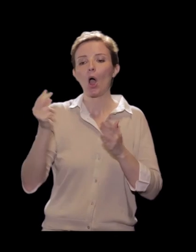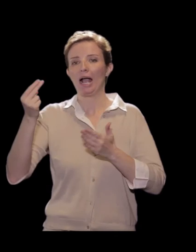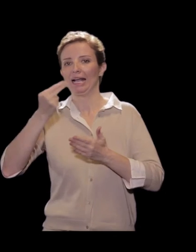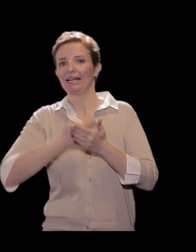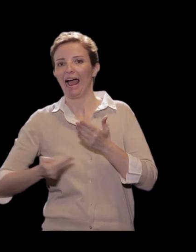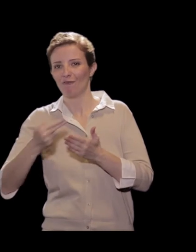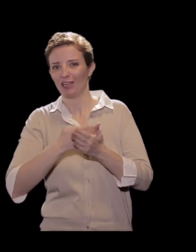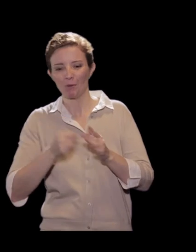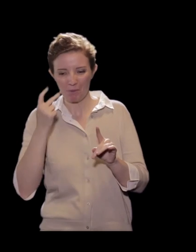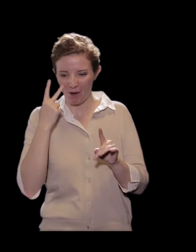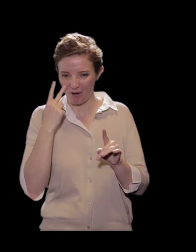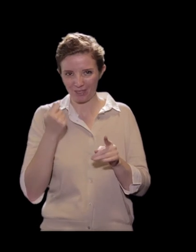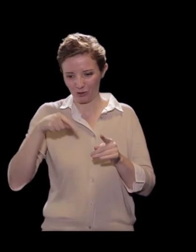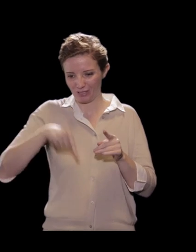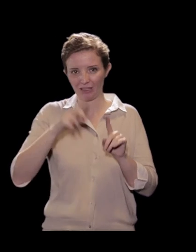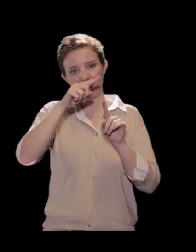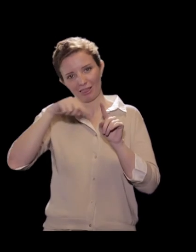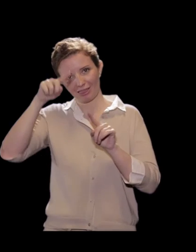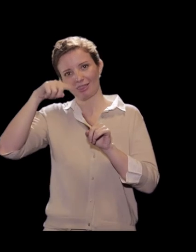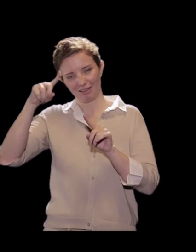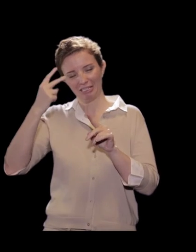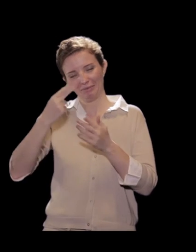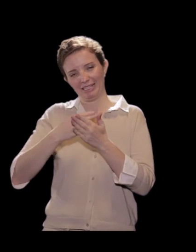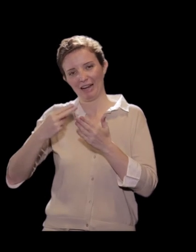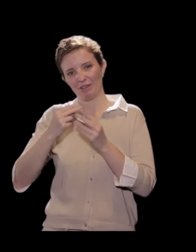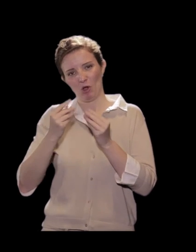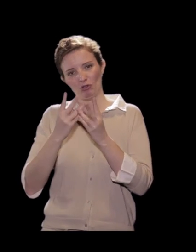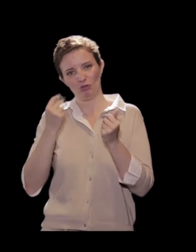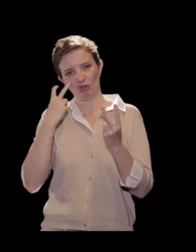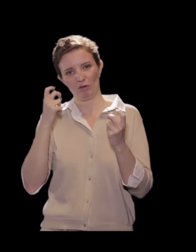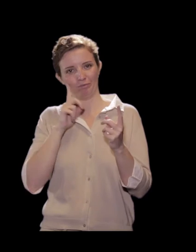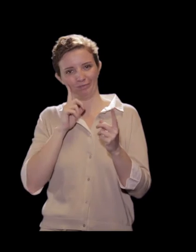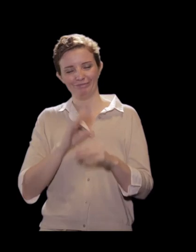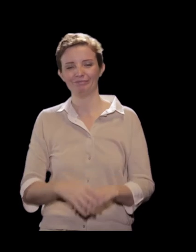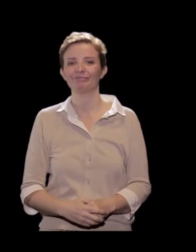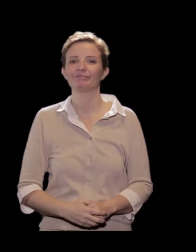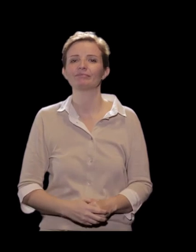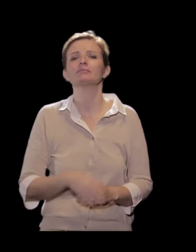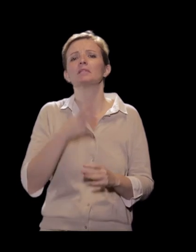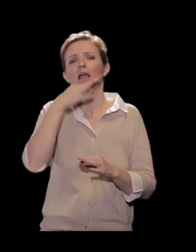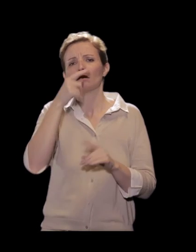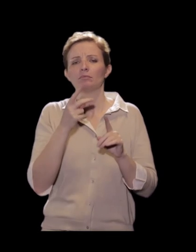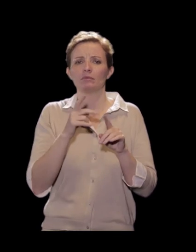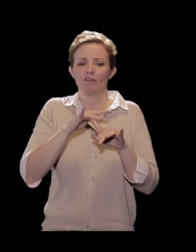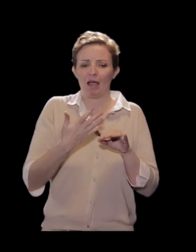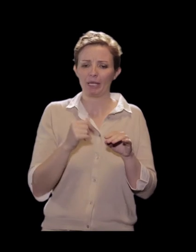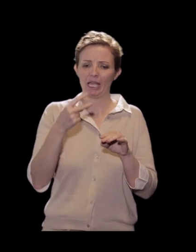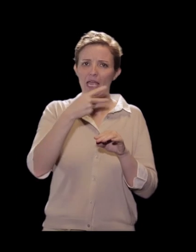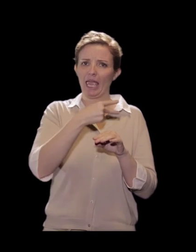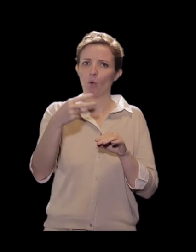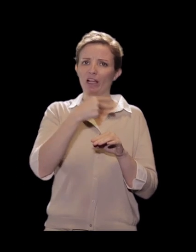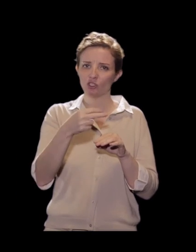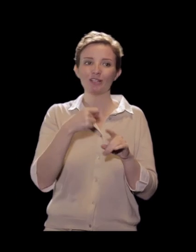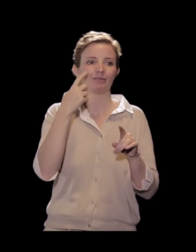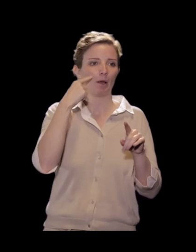oppure per via grafica come abbiamo visto in questa in questa rappresentazione ehm Così come abbiamo fatto per le